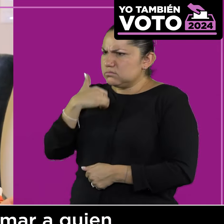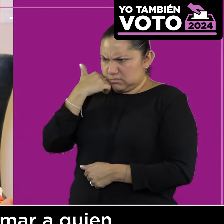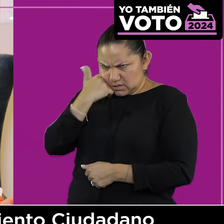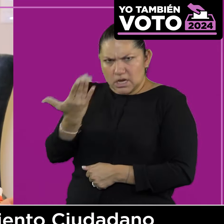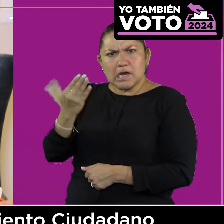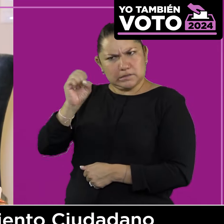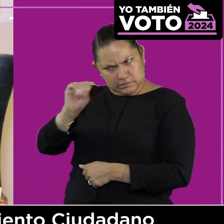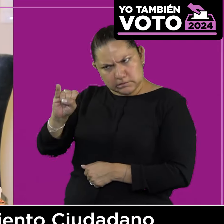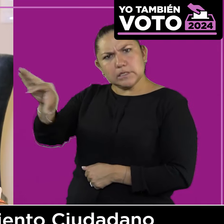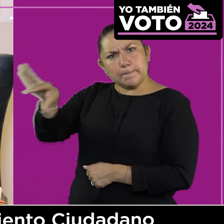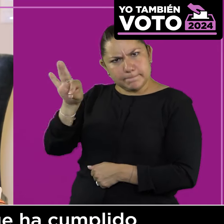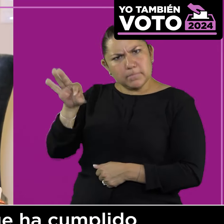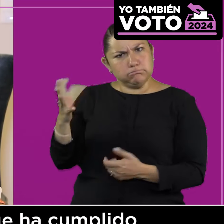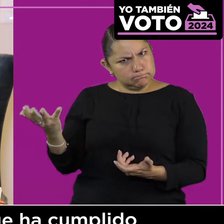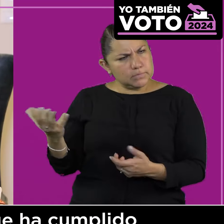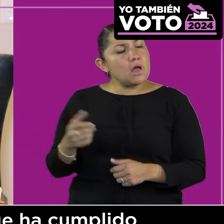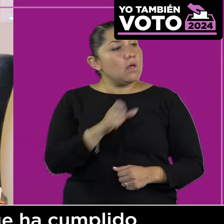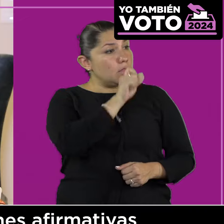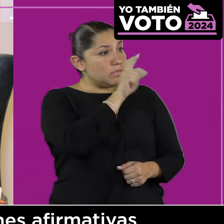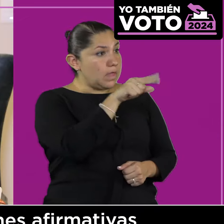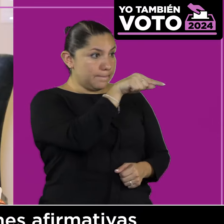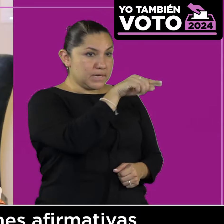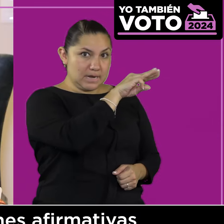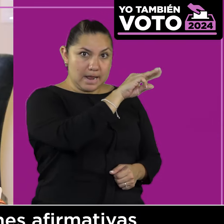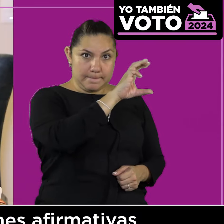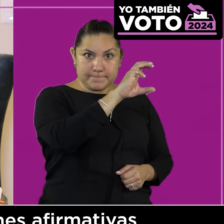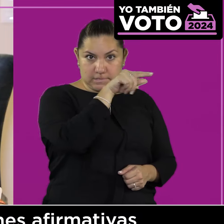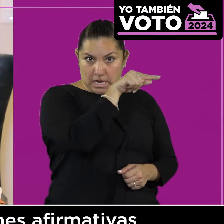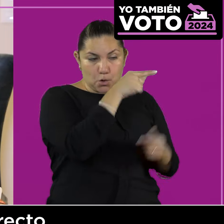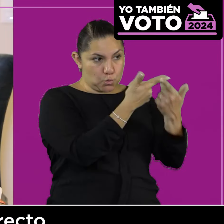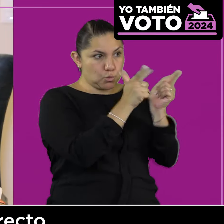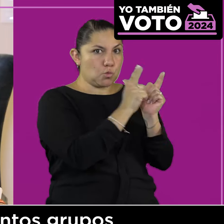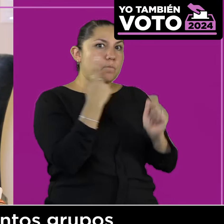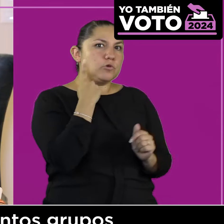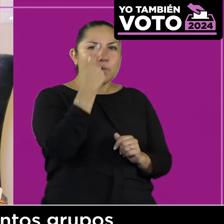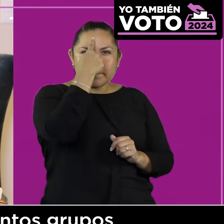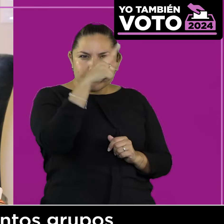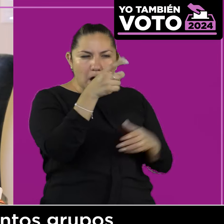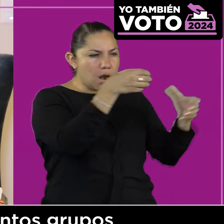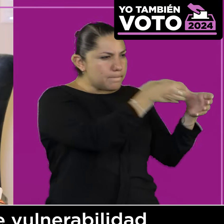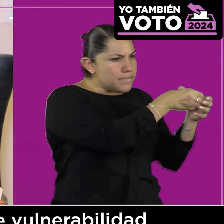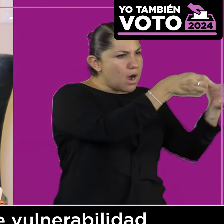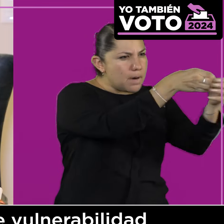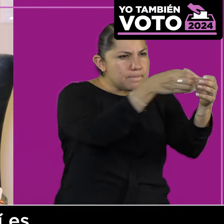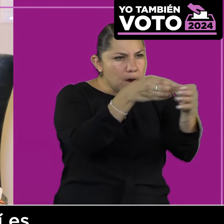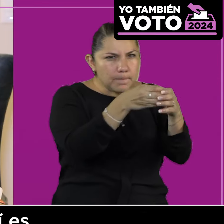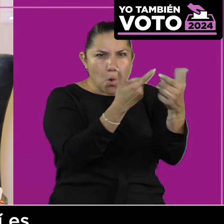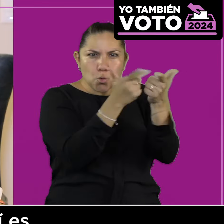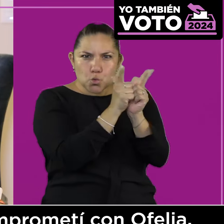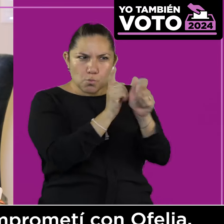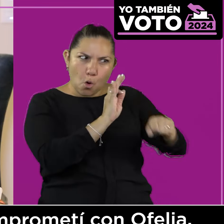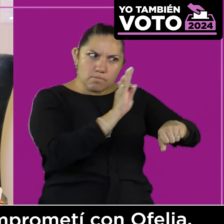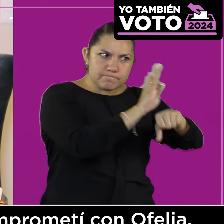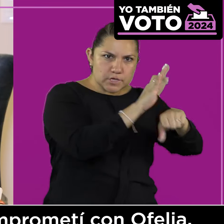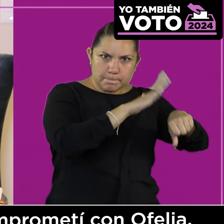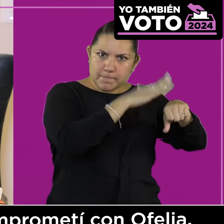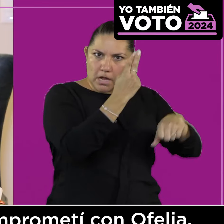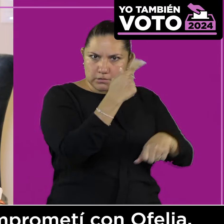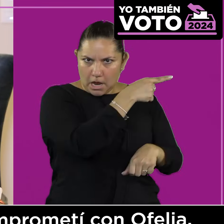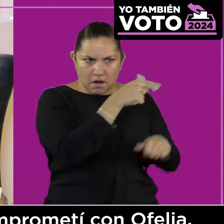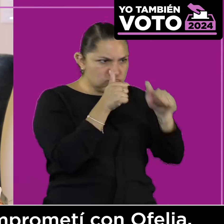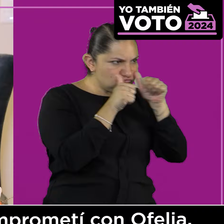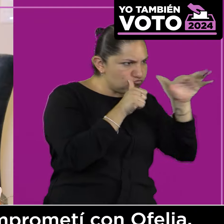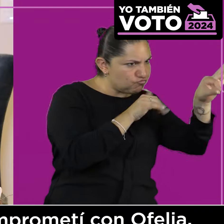tomar en cuenta mic cumplió con las acciones afirmativas de los distintos grupos en situación de vulner así es y yo lo que me